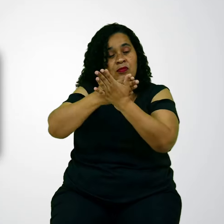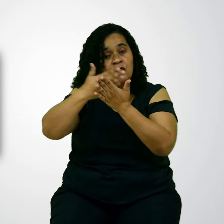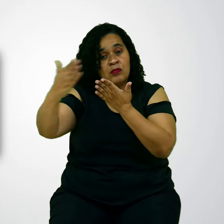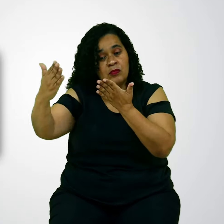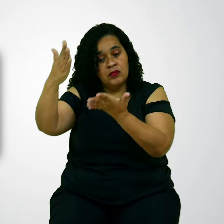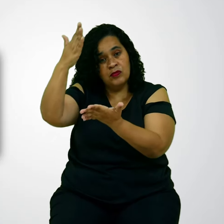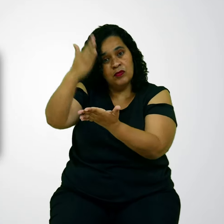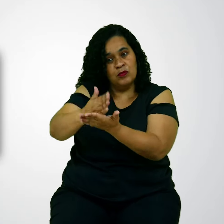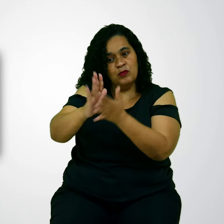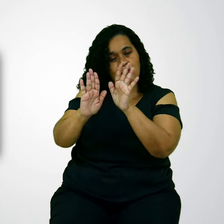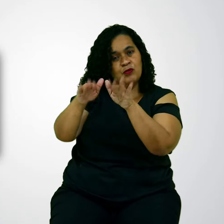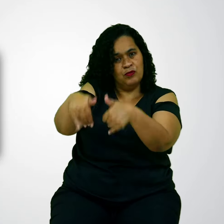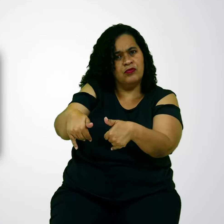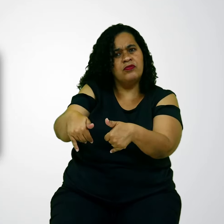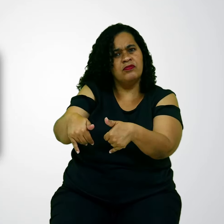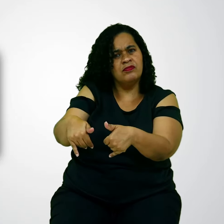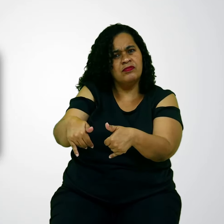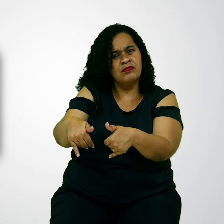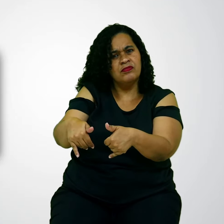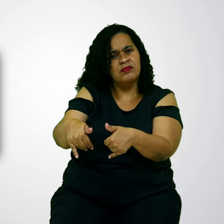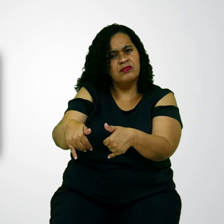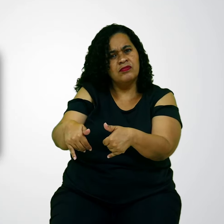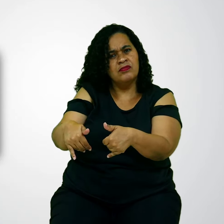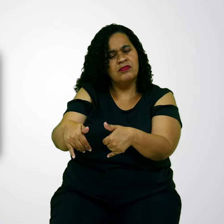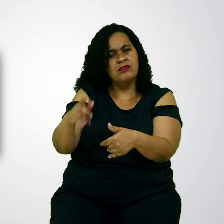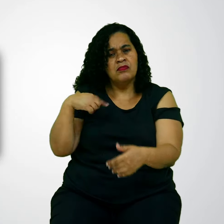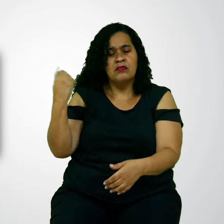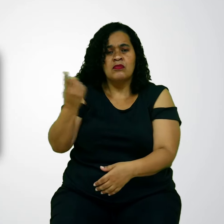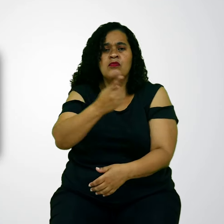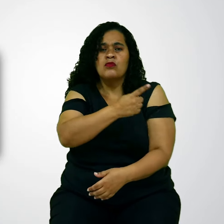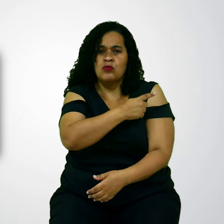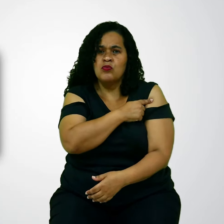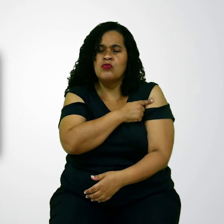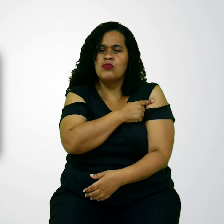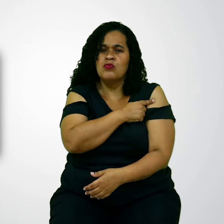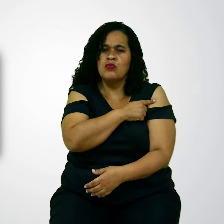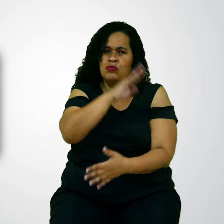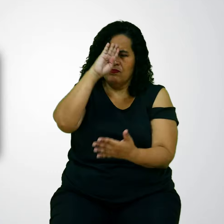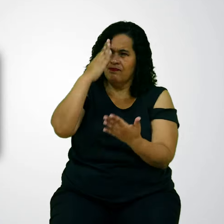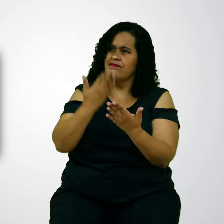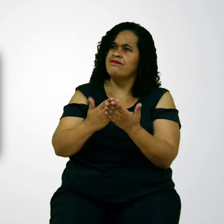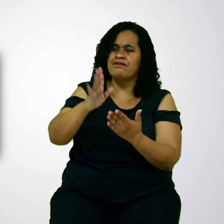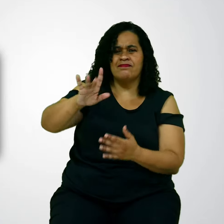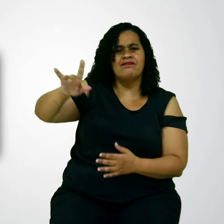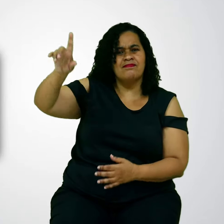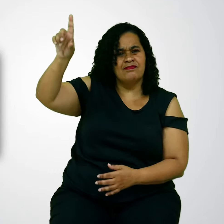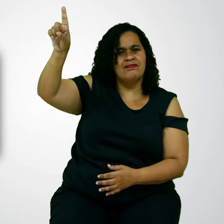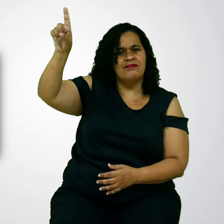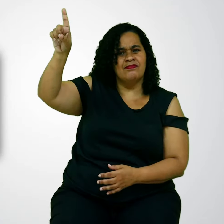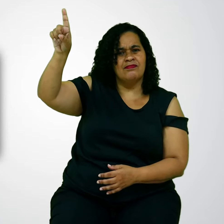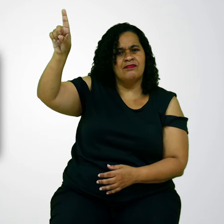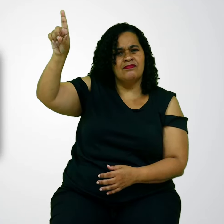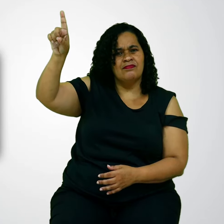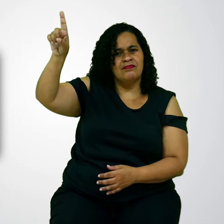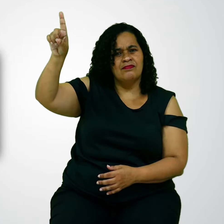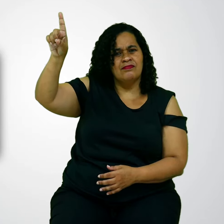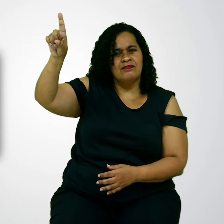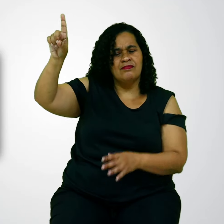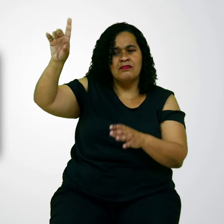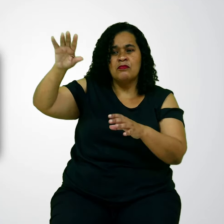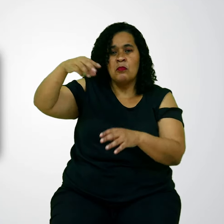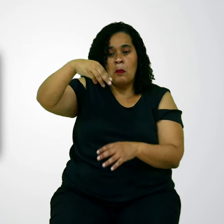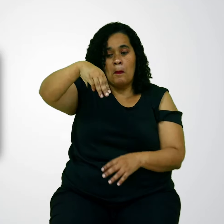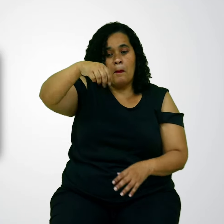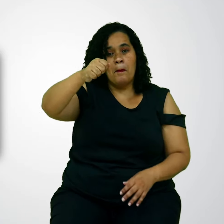Por quê? É nele que nós somos escondidos. Então a Marta canta para quem? Para o Pai, para o Filho e para o Espírito. Nós estamos cantando lá